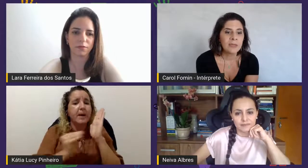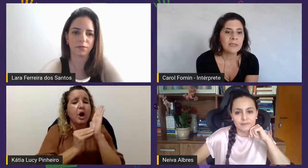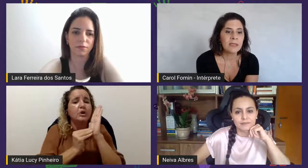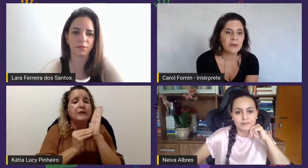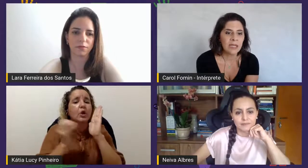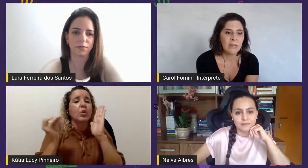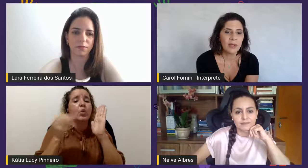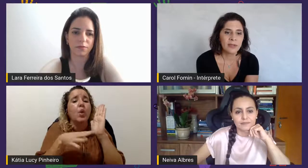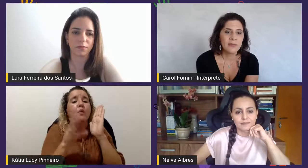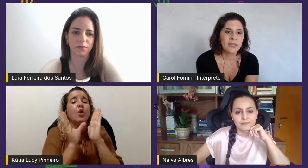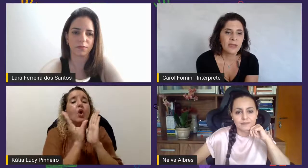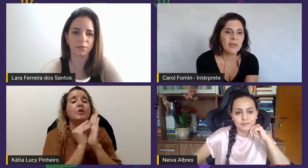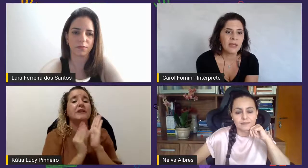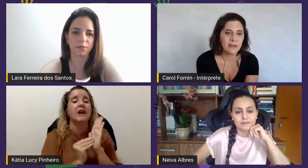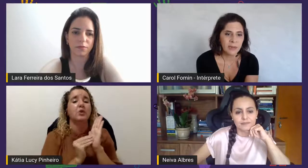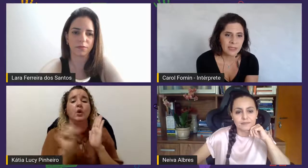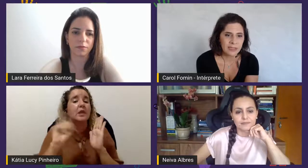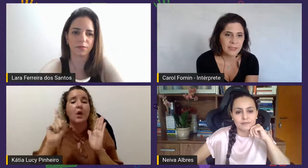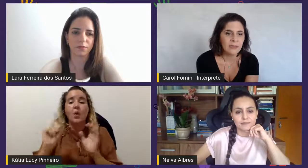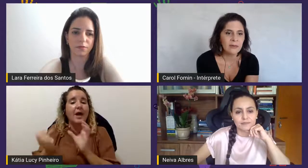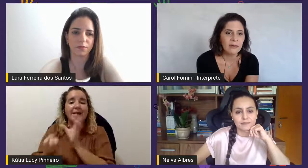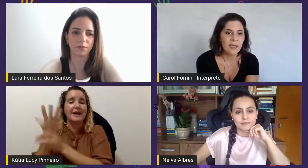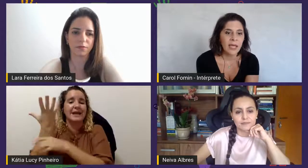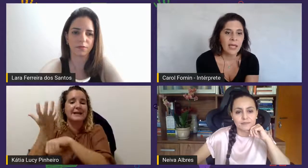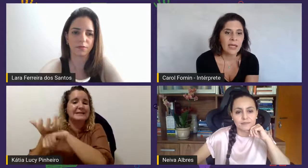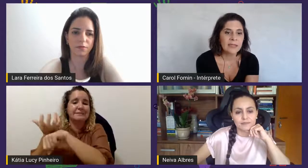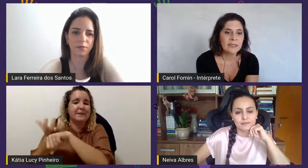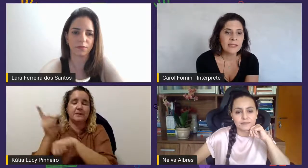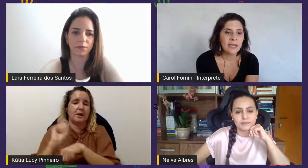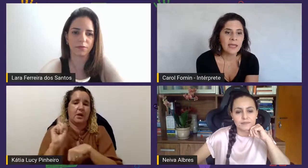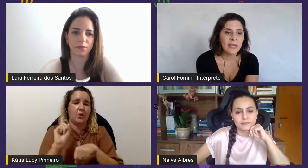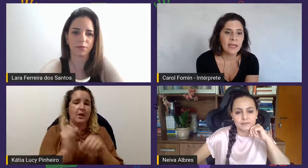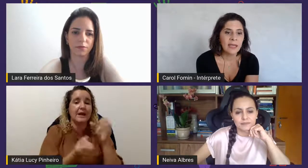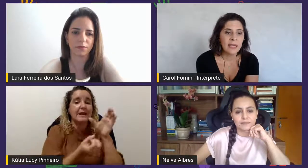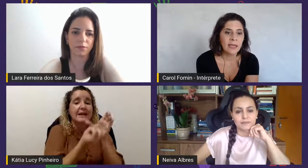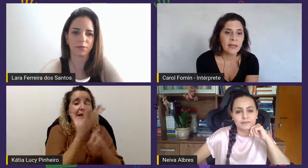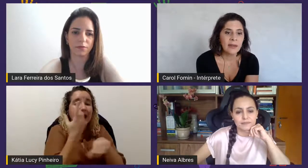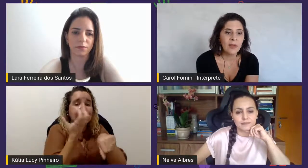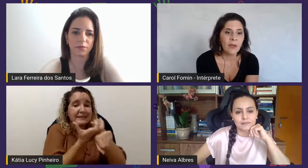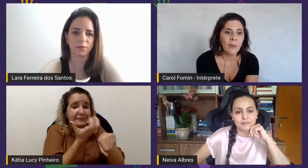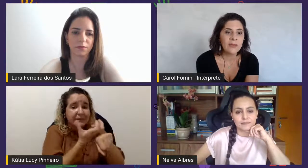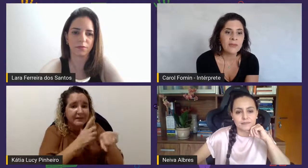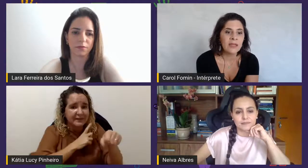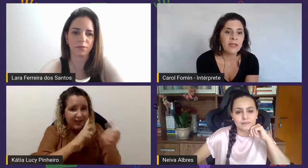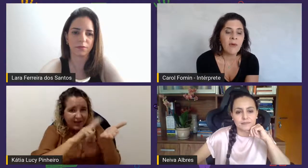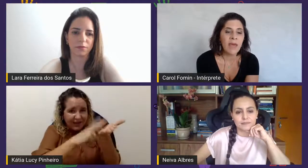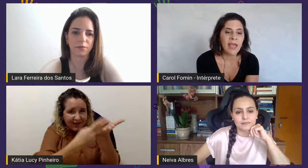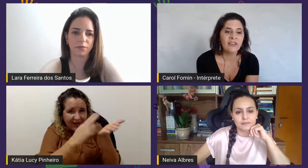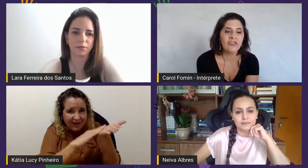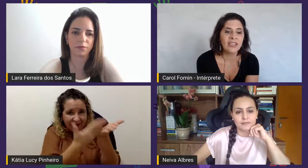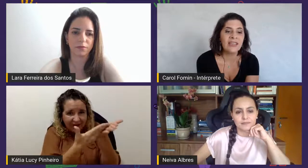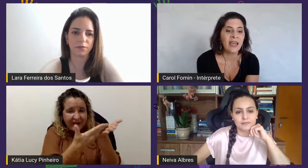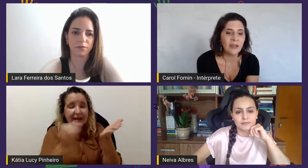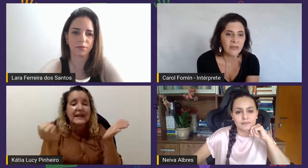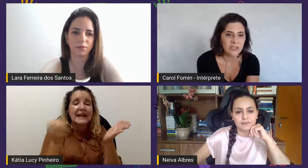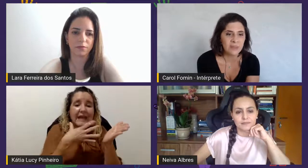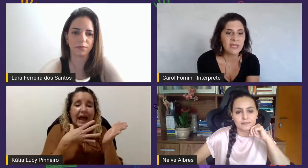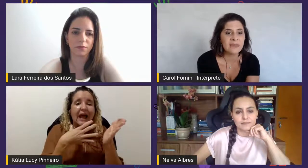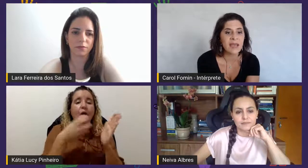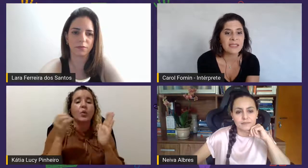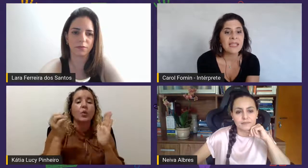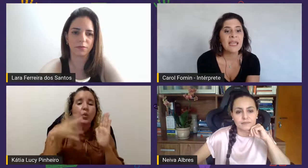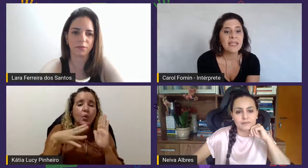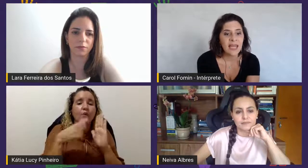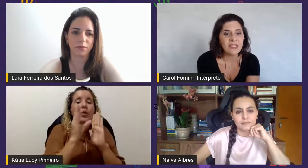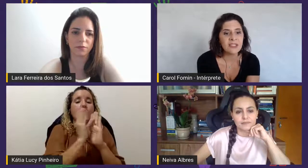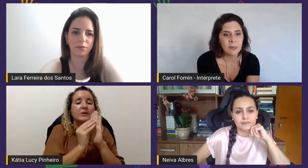As disciplinas que contemplam a tradução e a interpretação, elas... eu penso que não é a gente criar novas